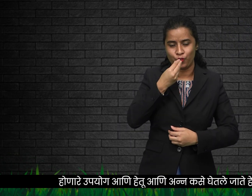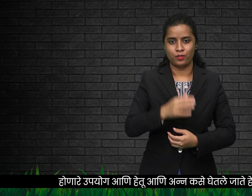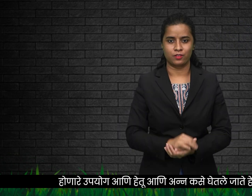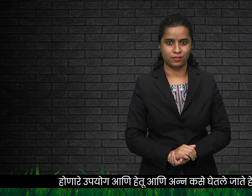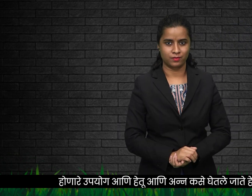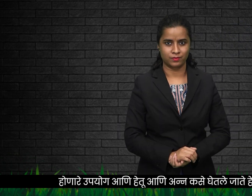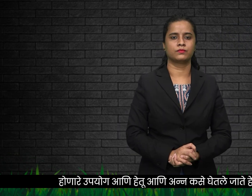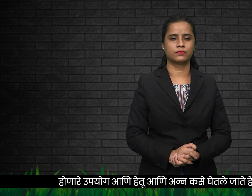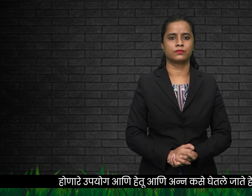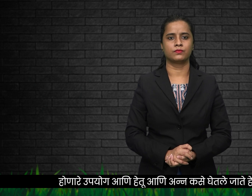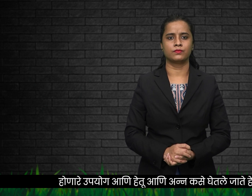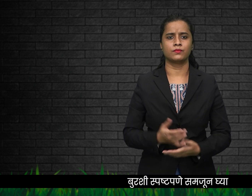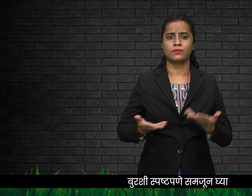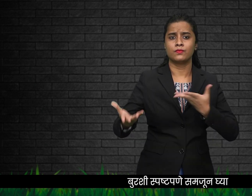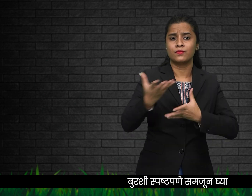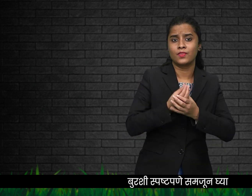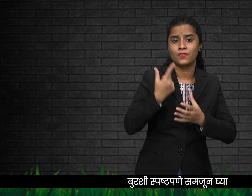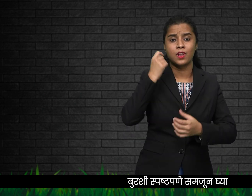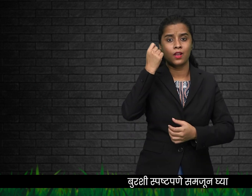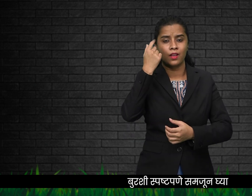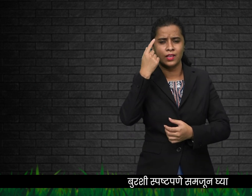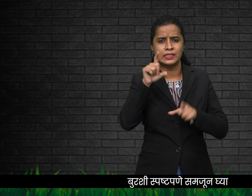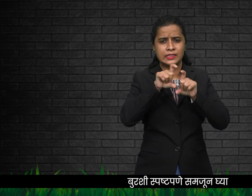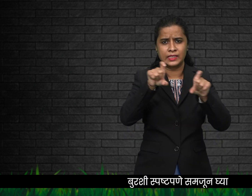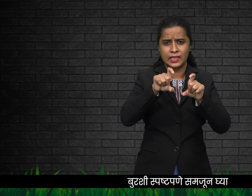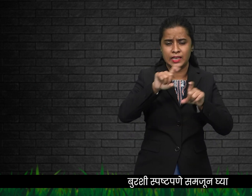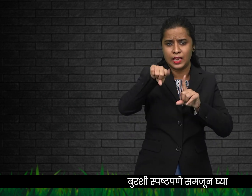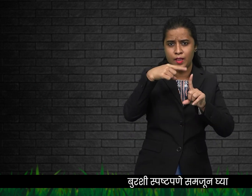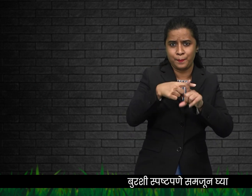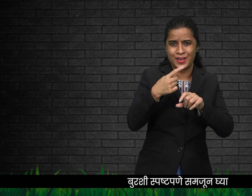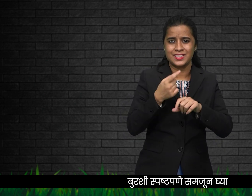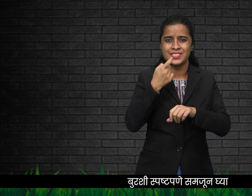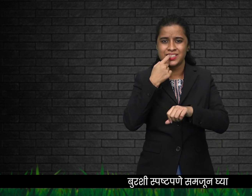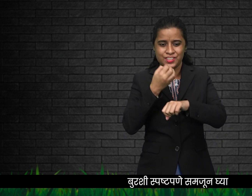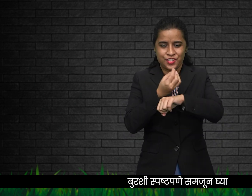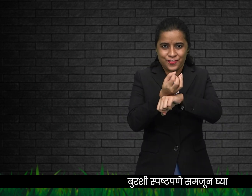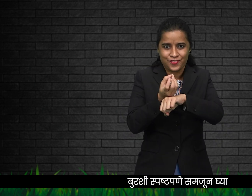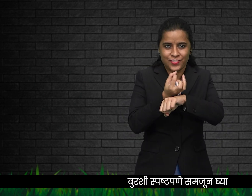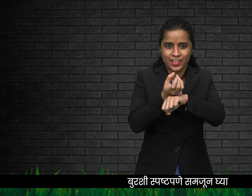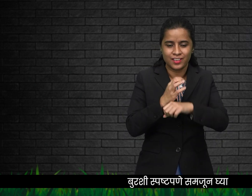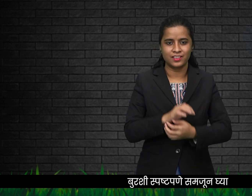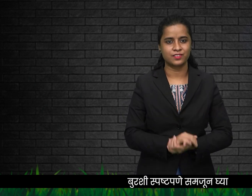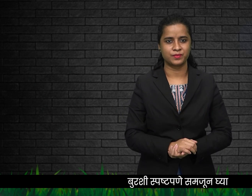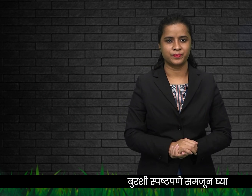कसे घेतले जाते हे पाहिले आहे. बुरशी स्पष्टपणे समजून घ्या.